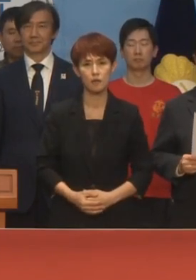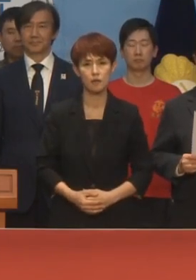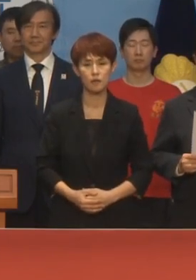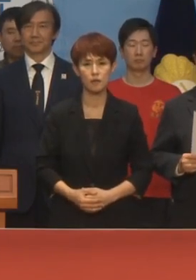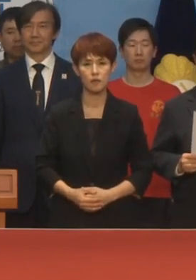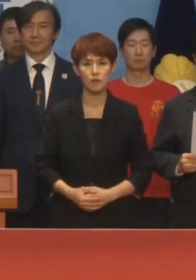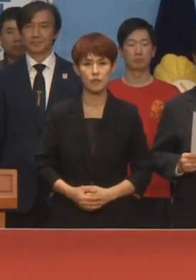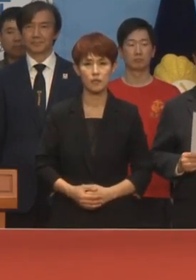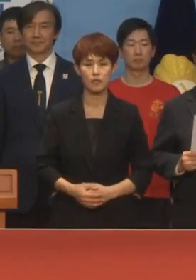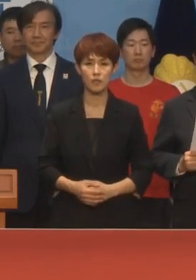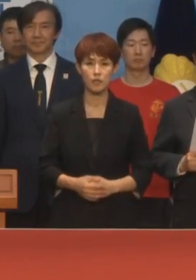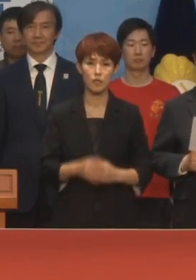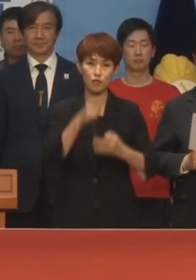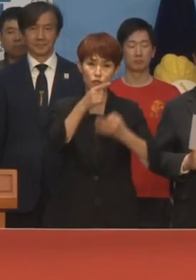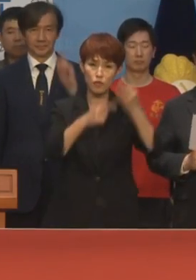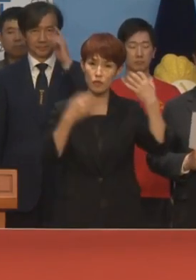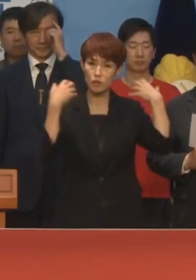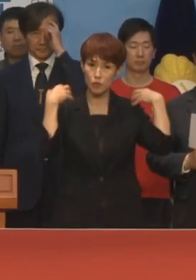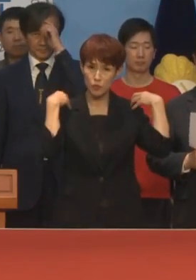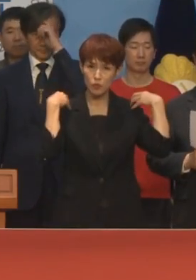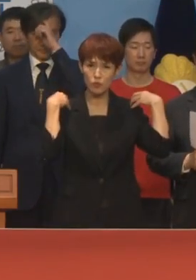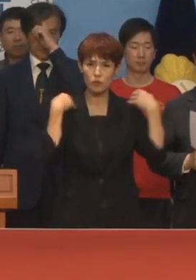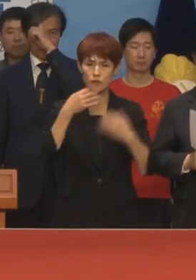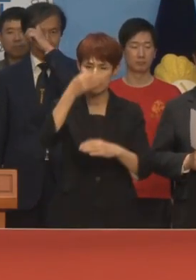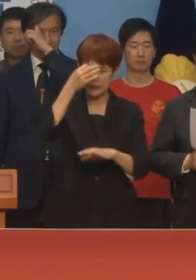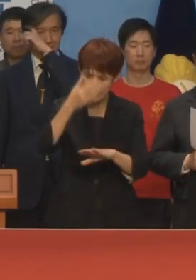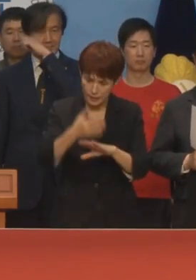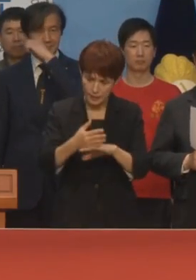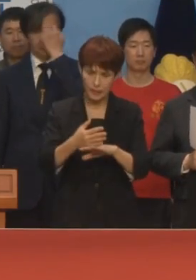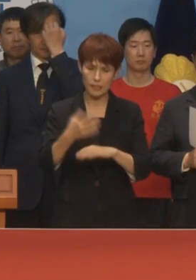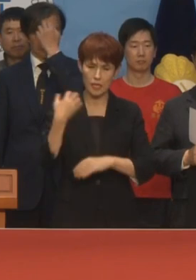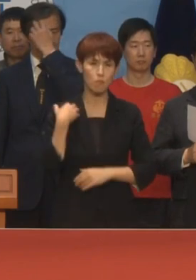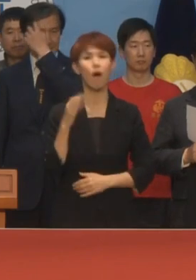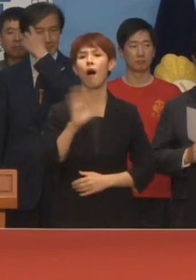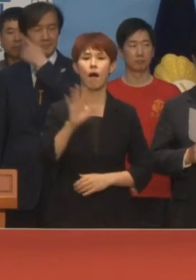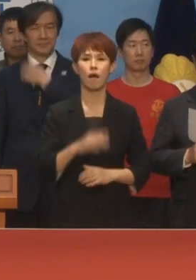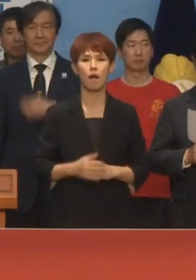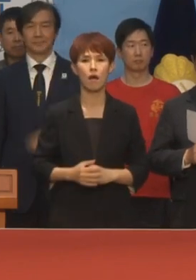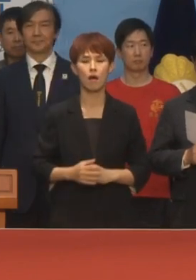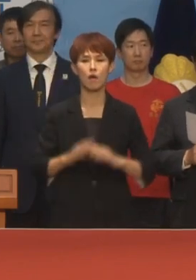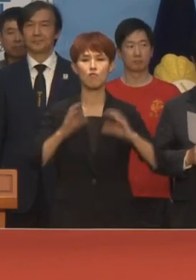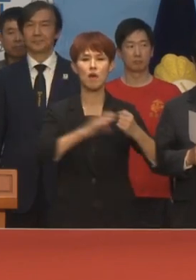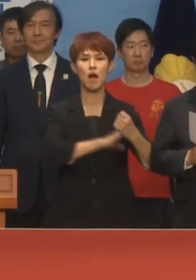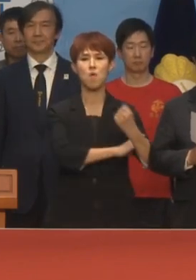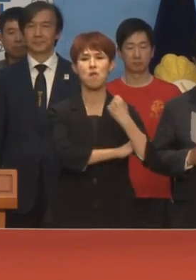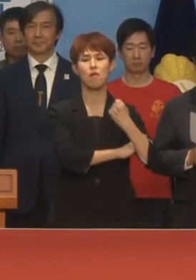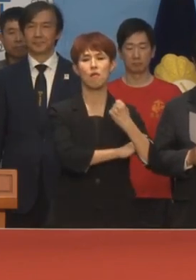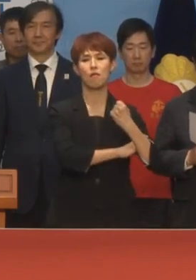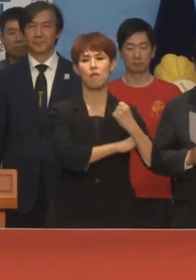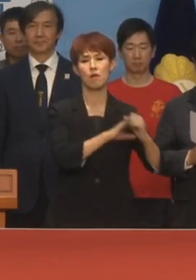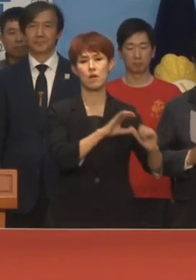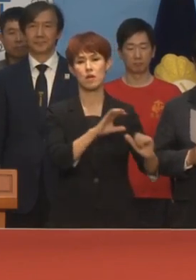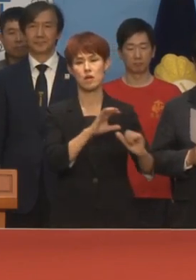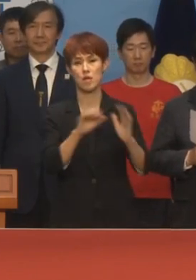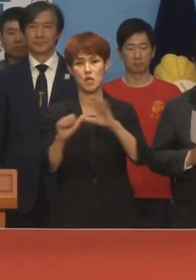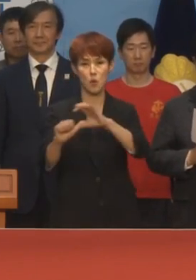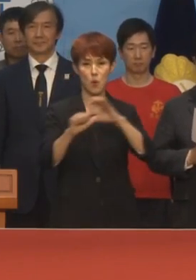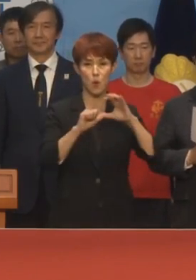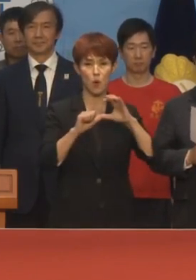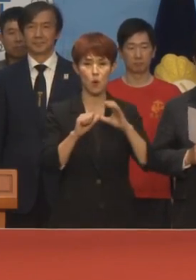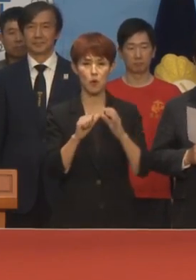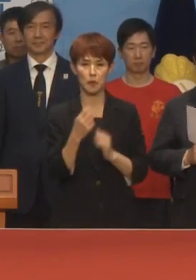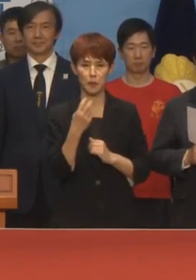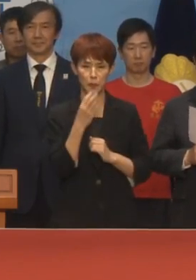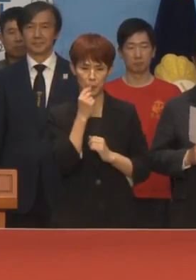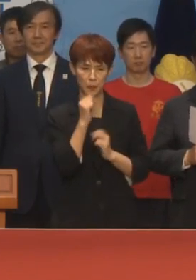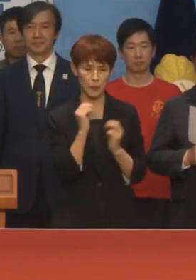죽음 앞에 윤석열 정부는 사죄와 책임은커녕 국가 권력을 이용한 수사 축소와